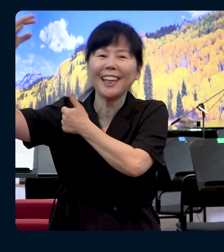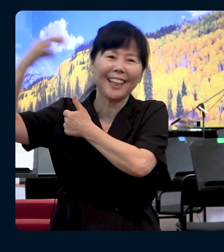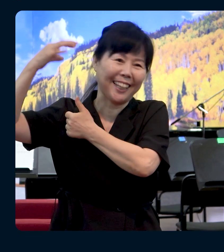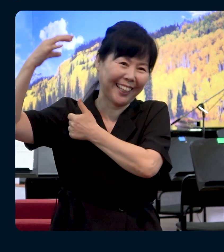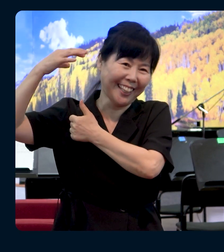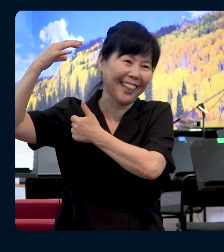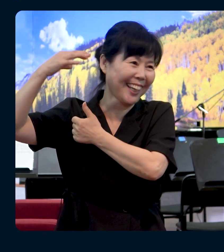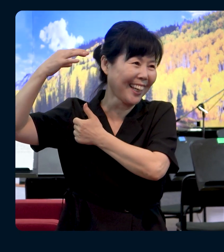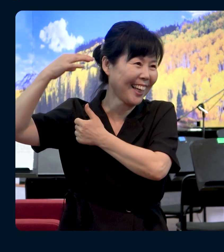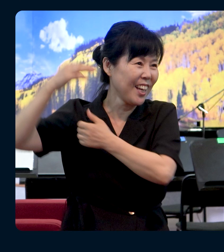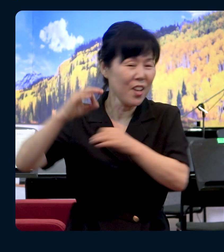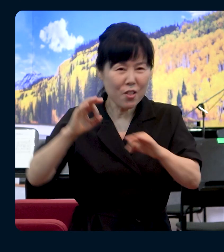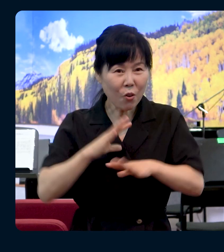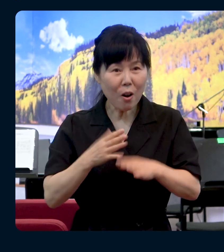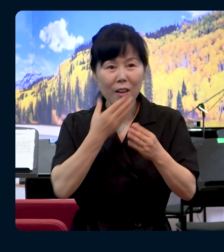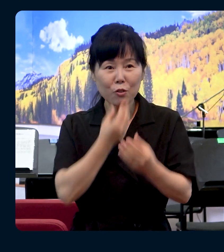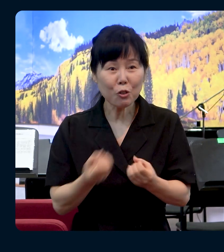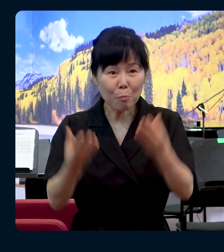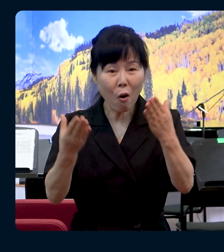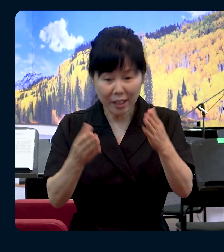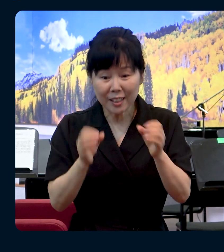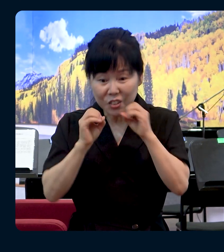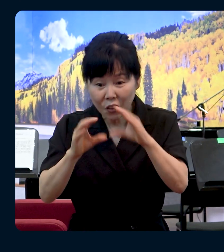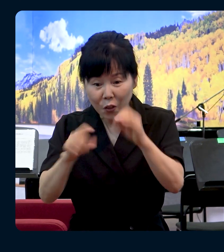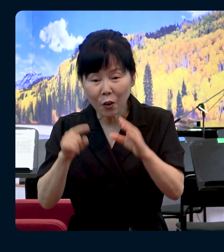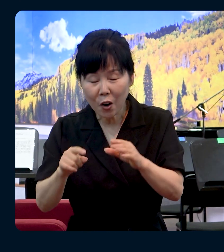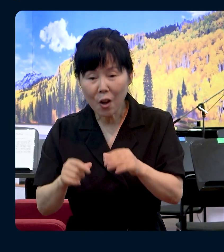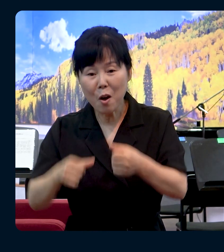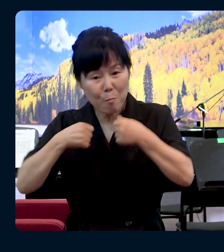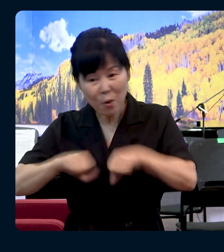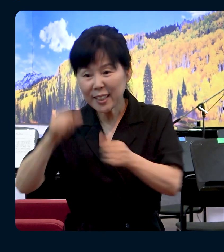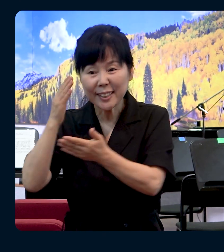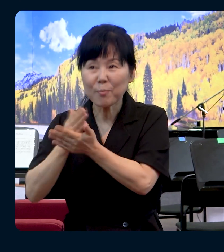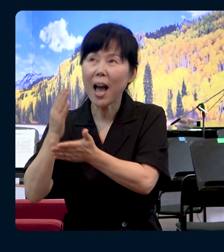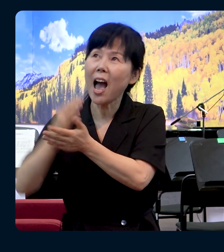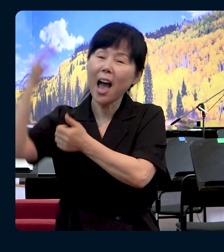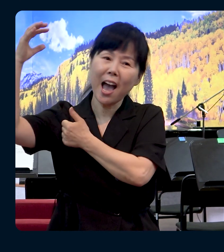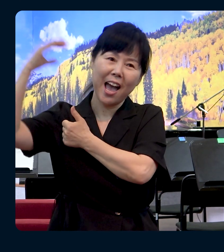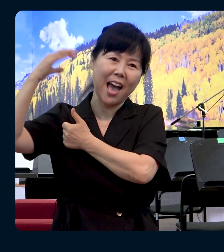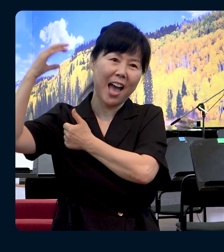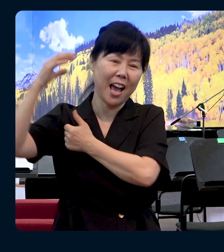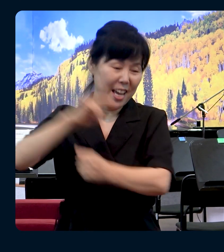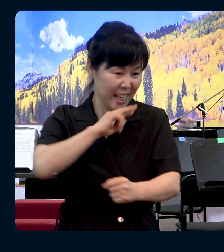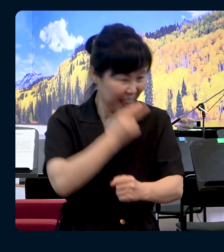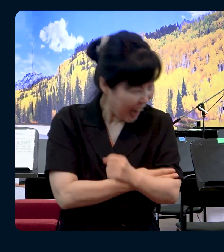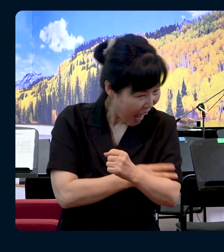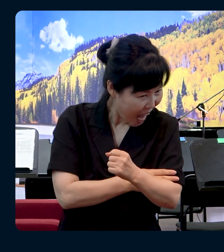그 놀라운 특권을 포기하다니 말이 안 된다. 2단 아니라 3단 소리를 들어도 해야지.